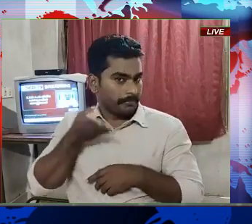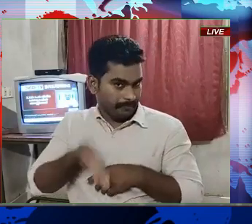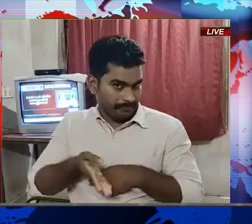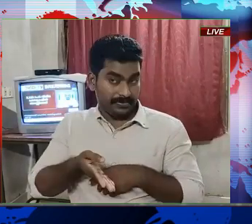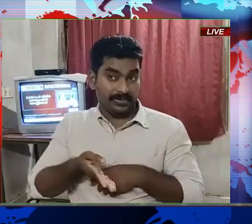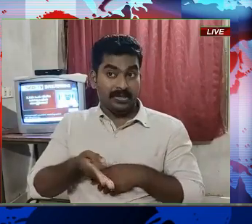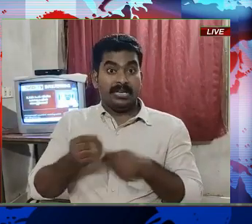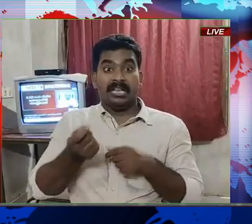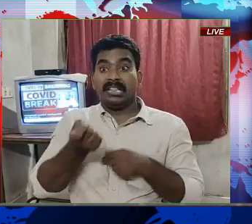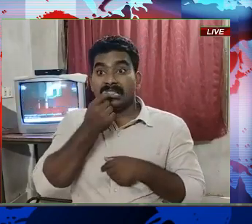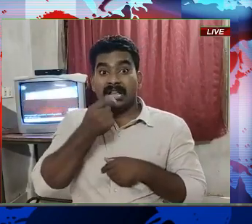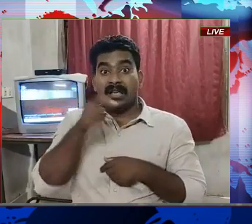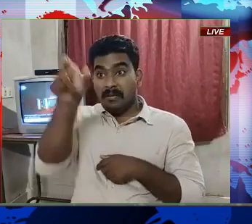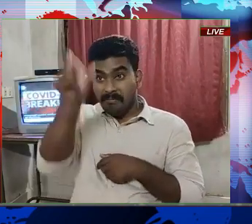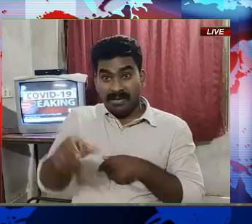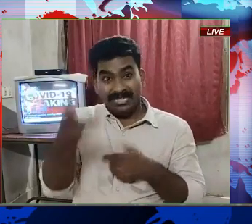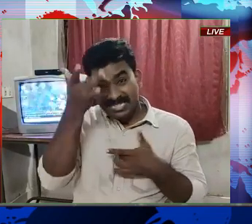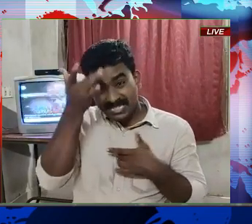ഒരു തിരക്കുമില്ലാതെ